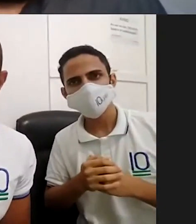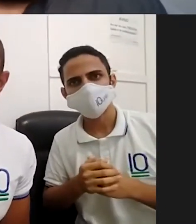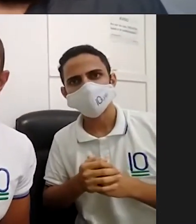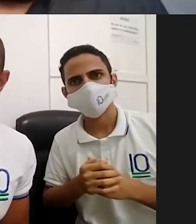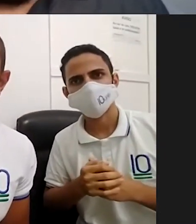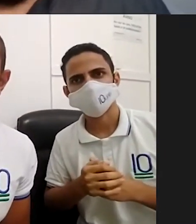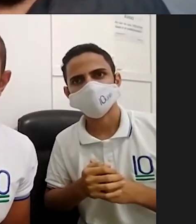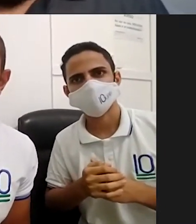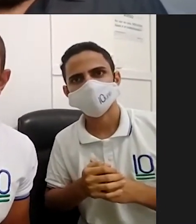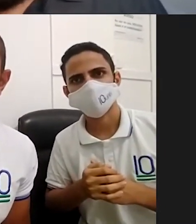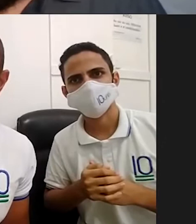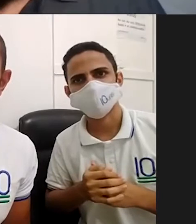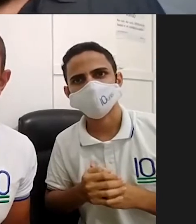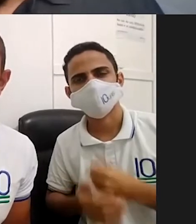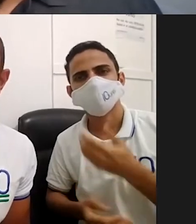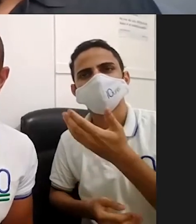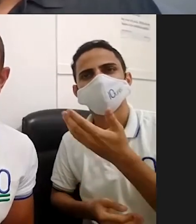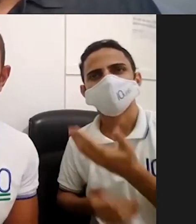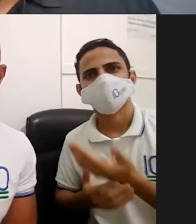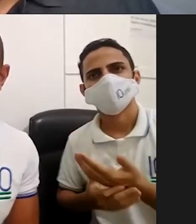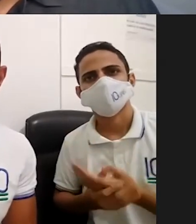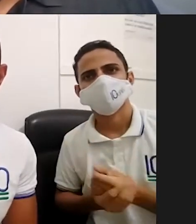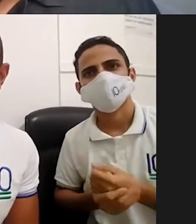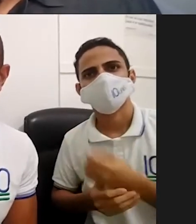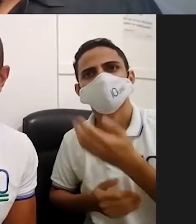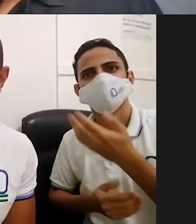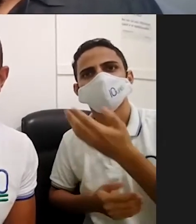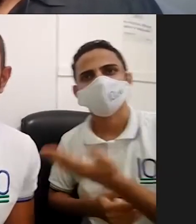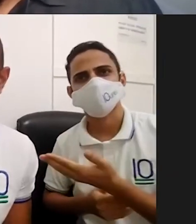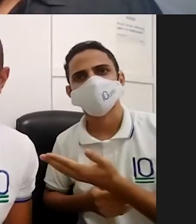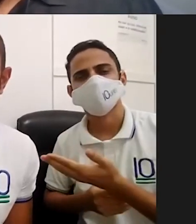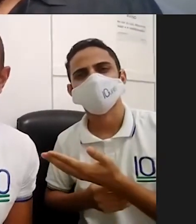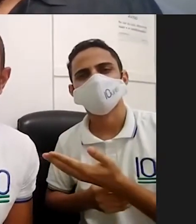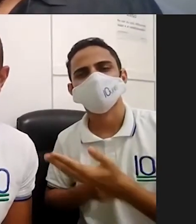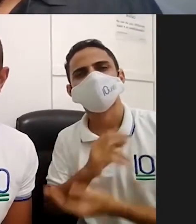Anderson Monteiro, é isso ou não? Não, peraí,